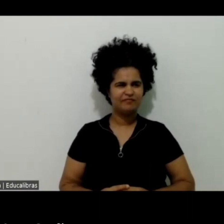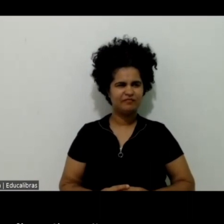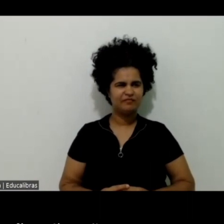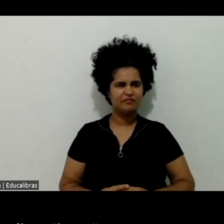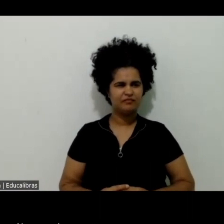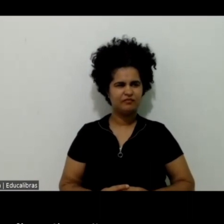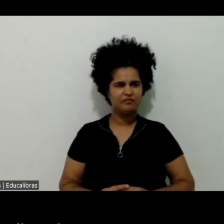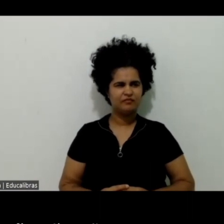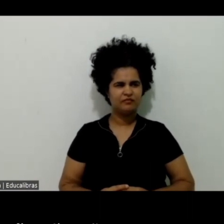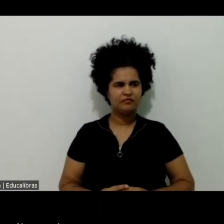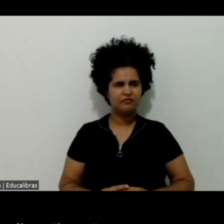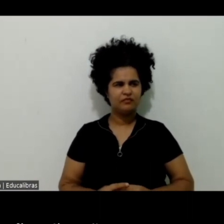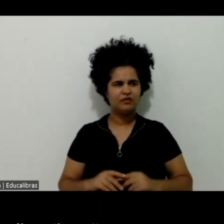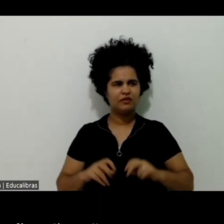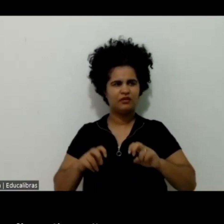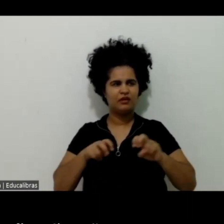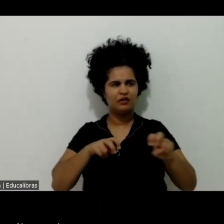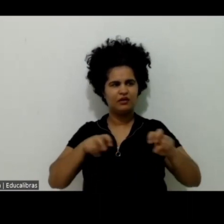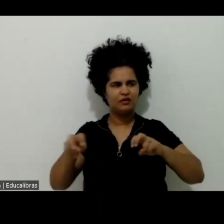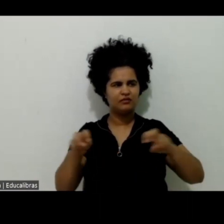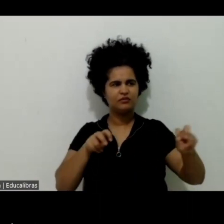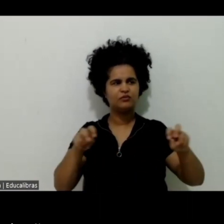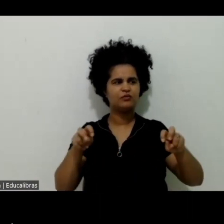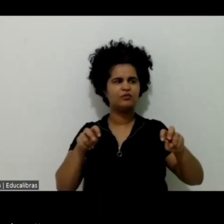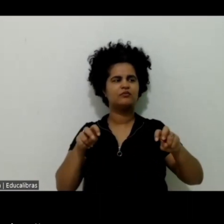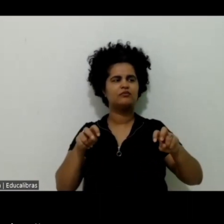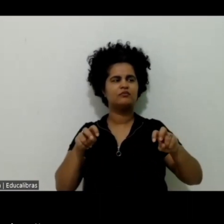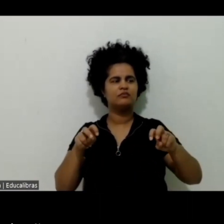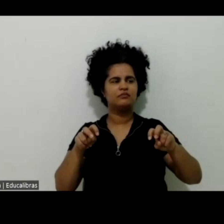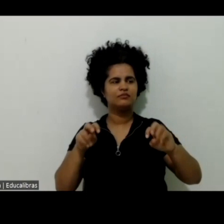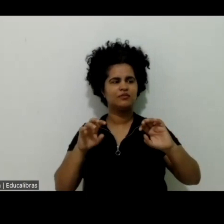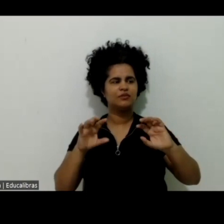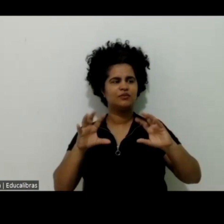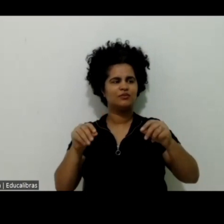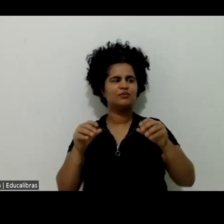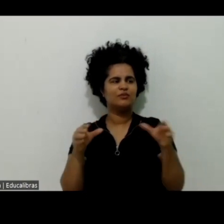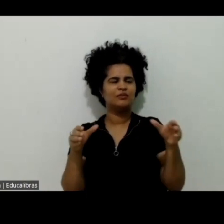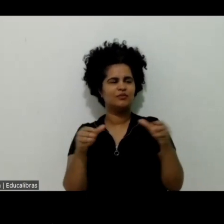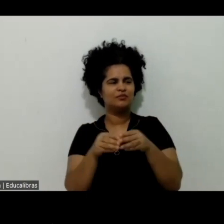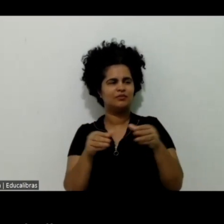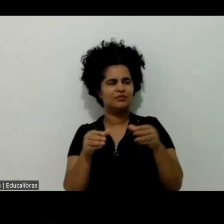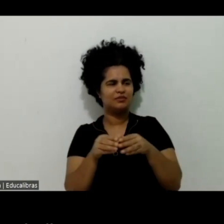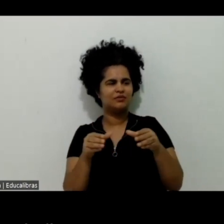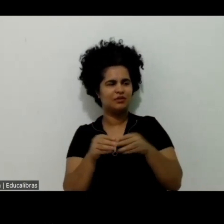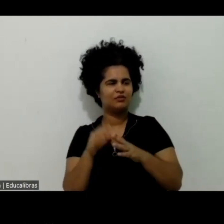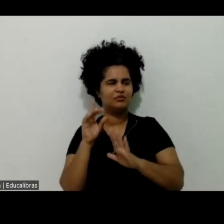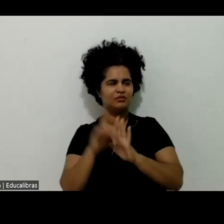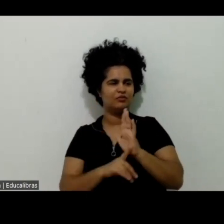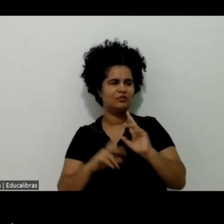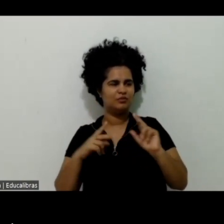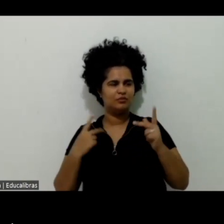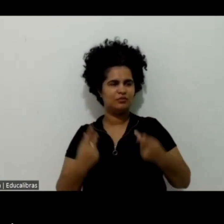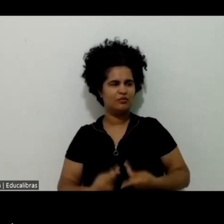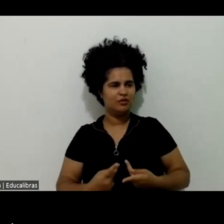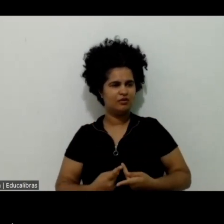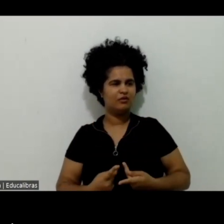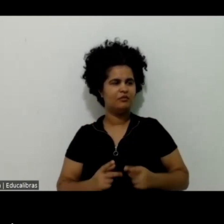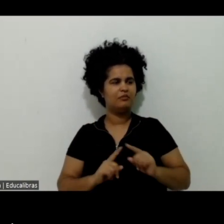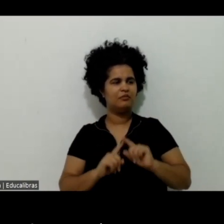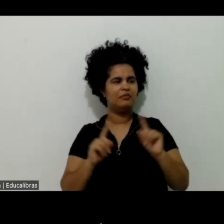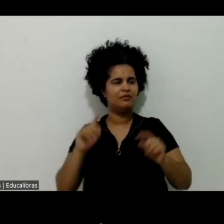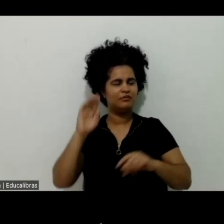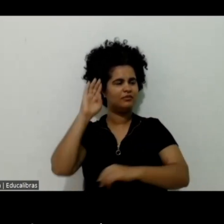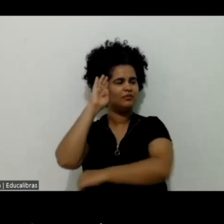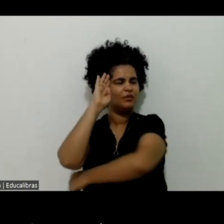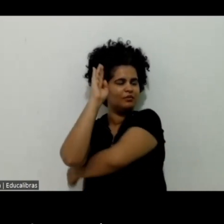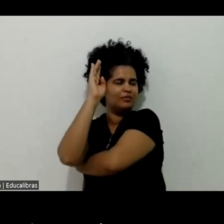COF, né, nas ações de orientação e fiscalização, em todas as comissões, né, de ética e direitos humanos, de formação e trabalho. Mas, mais que isso,